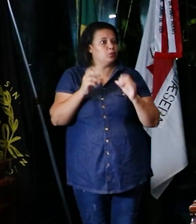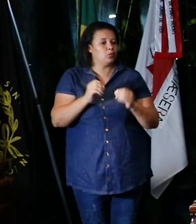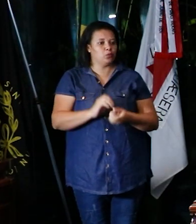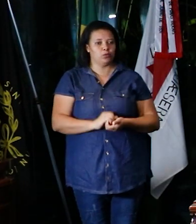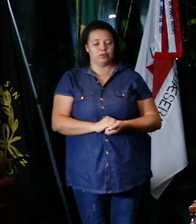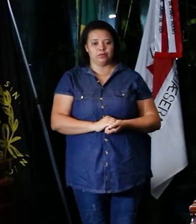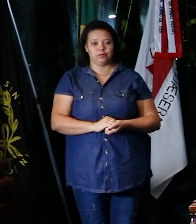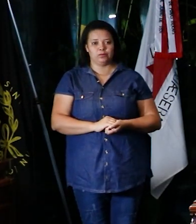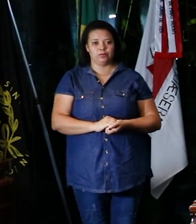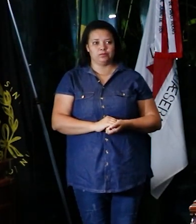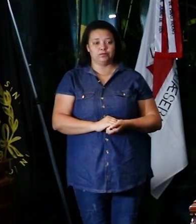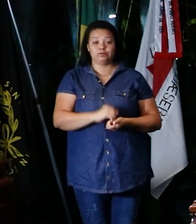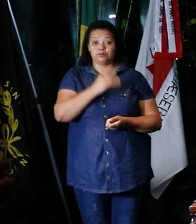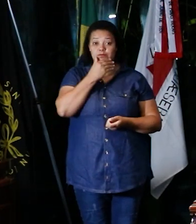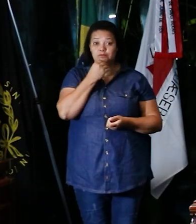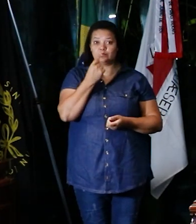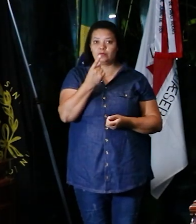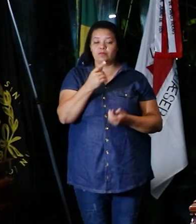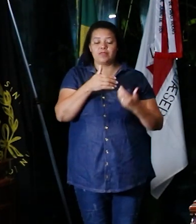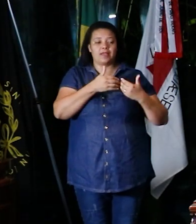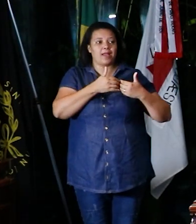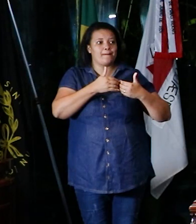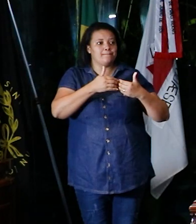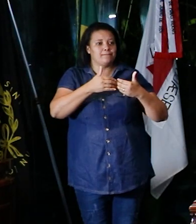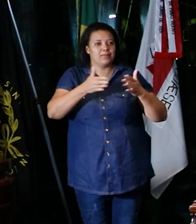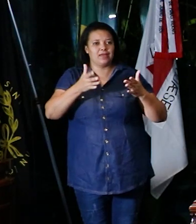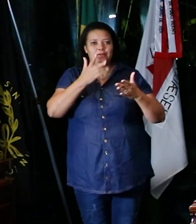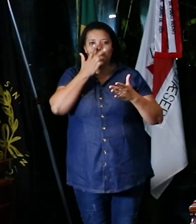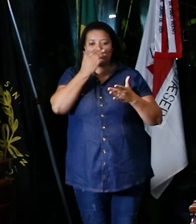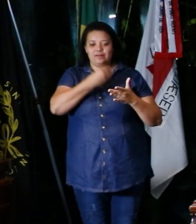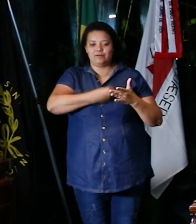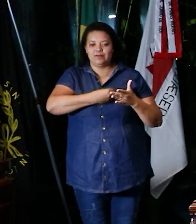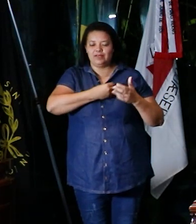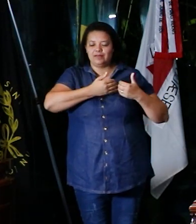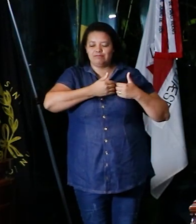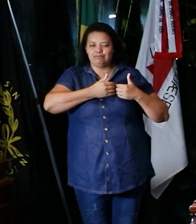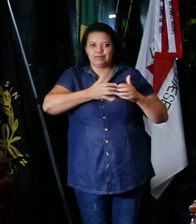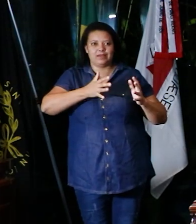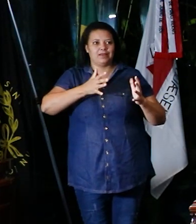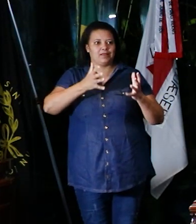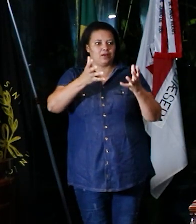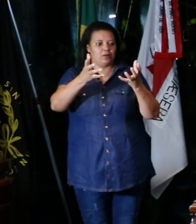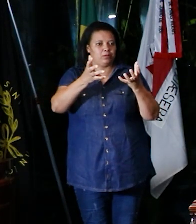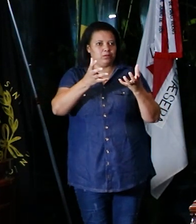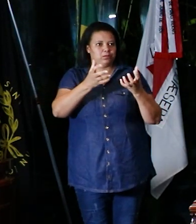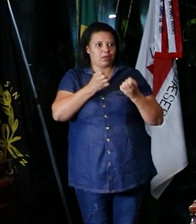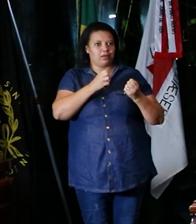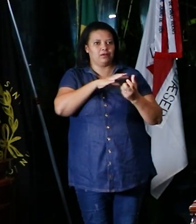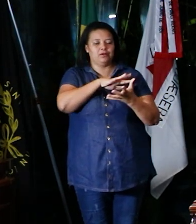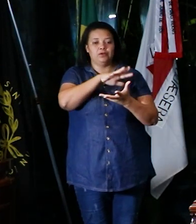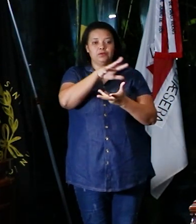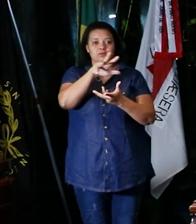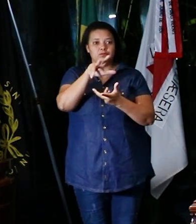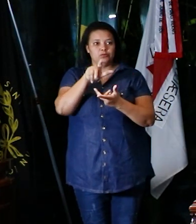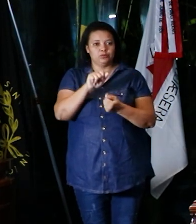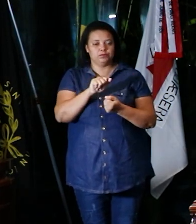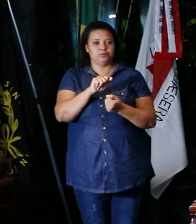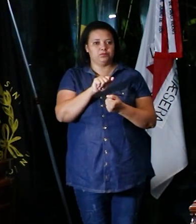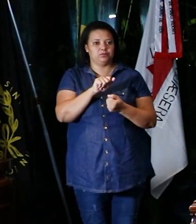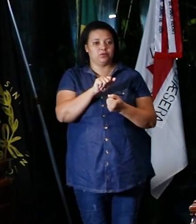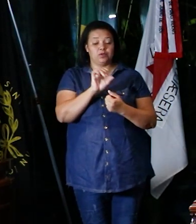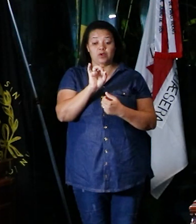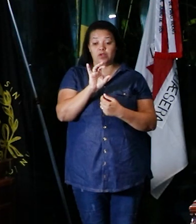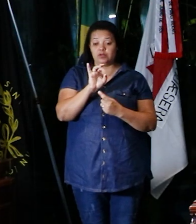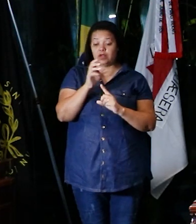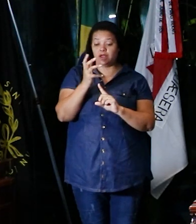sujeito inteiramente aberto para o mundo. E era o mundo, não era o mundo do artista que